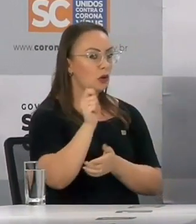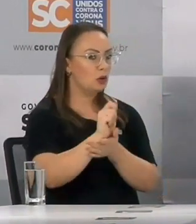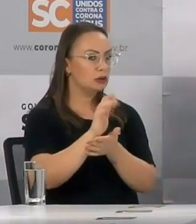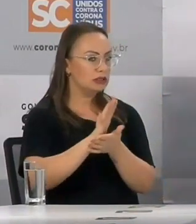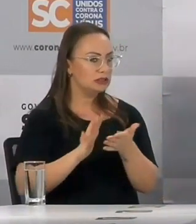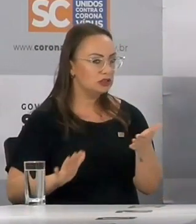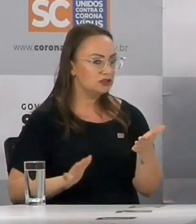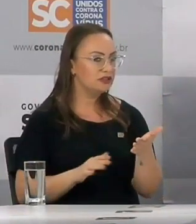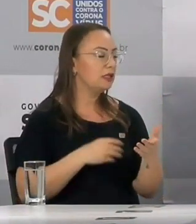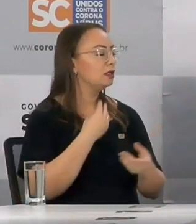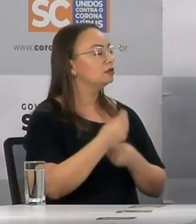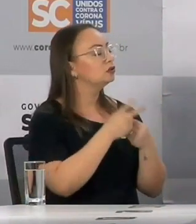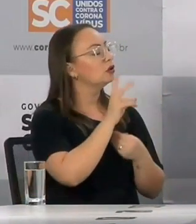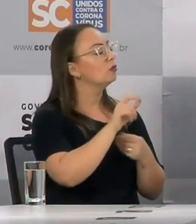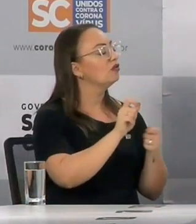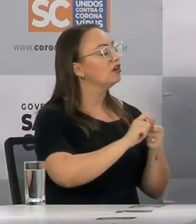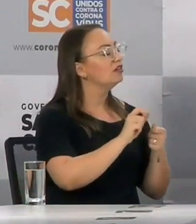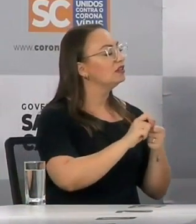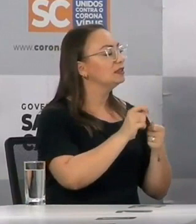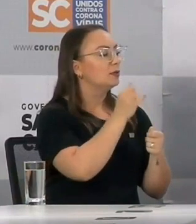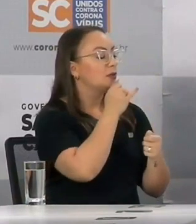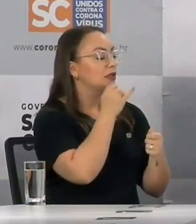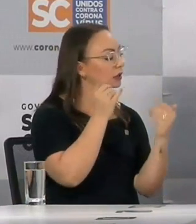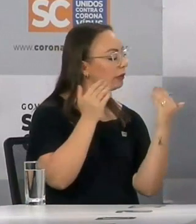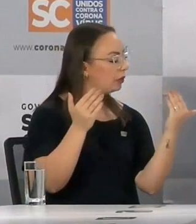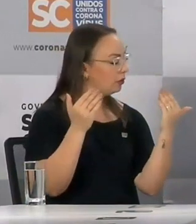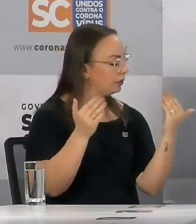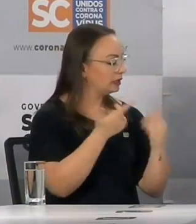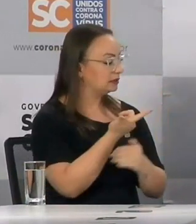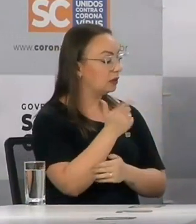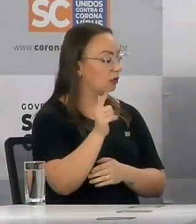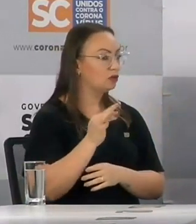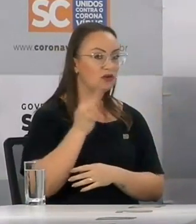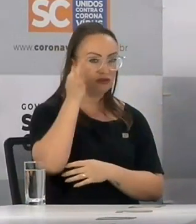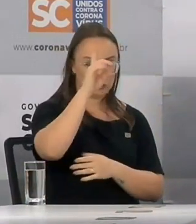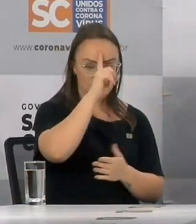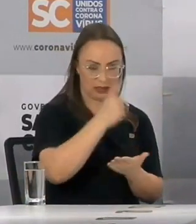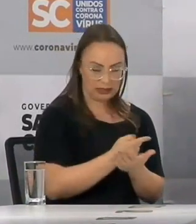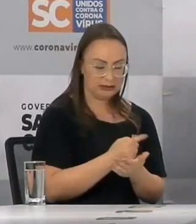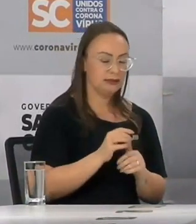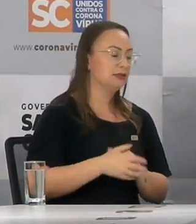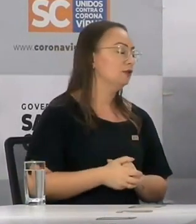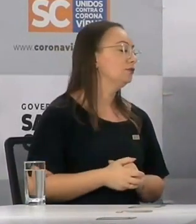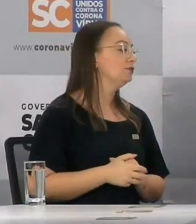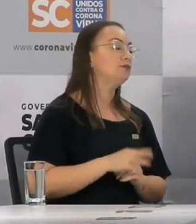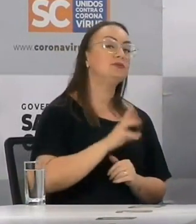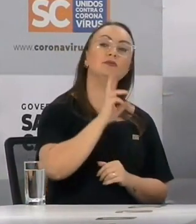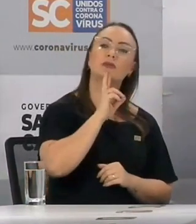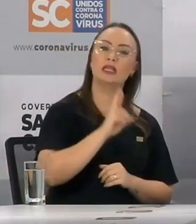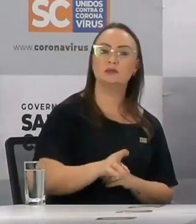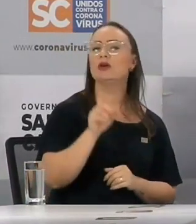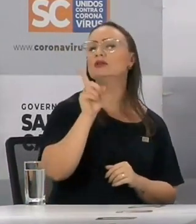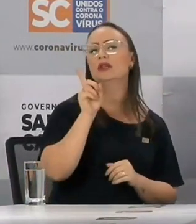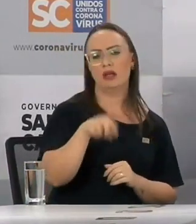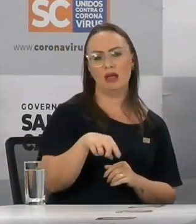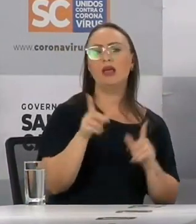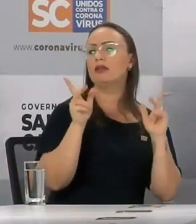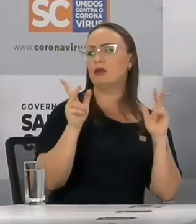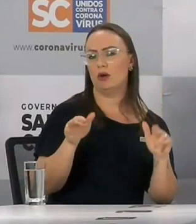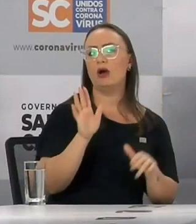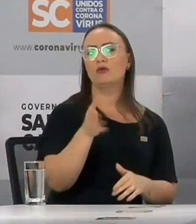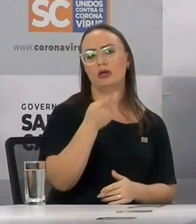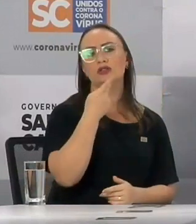monitoramento de como está funcionando para embasar futuras decisões porque eu citei há pouco né ela serve como exemplo sim